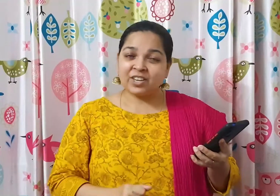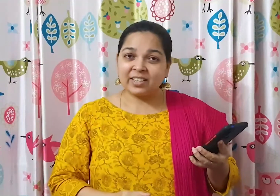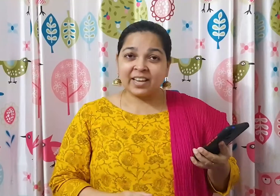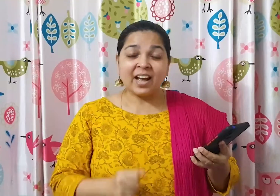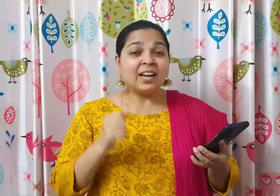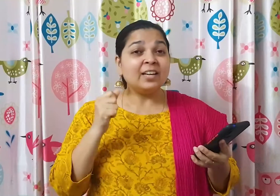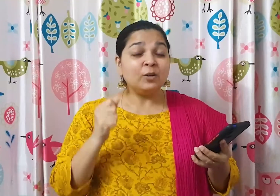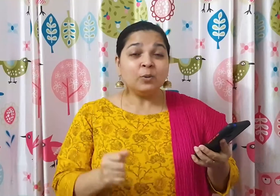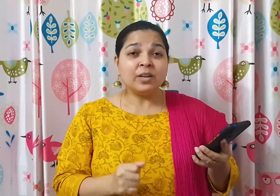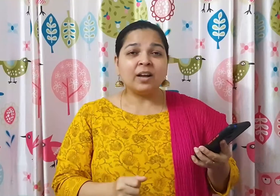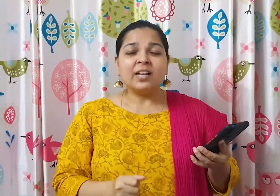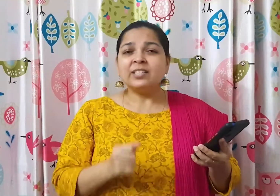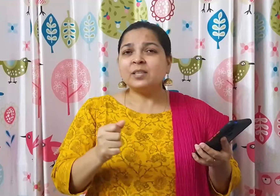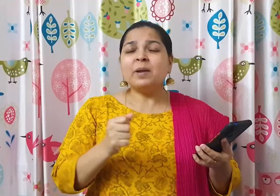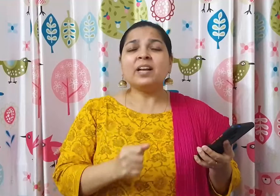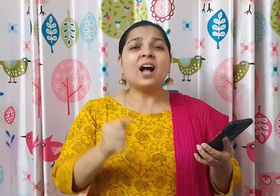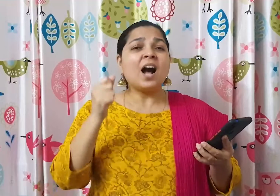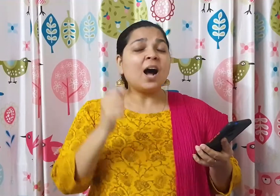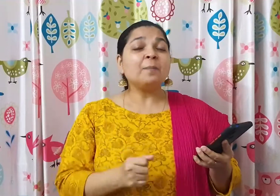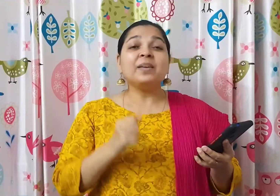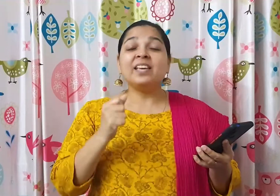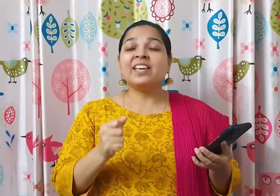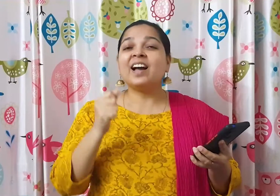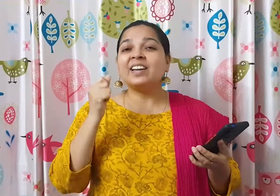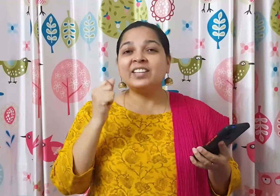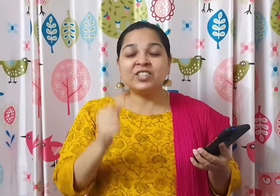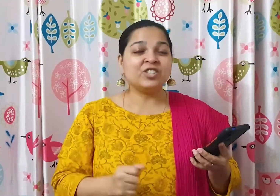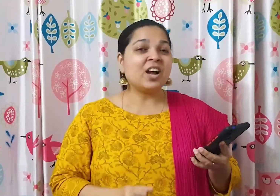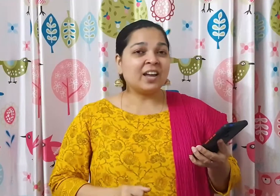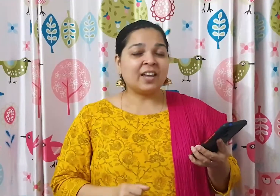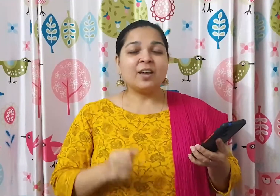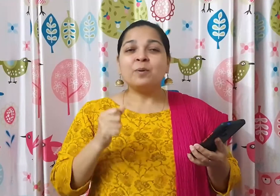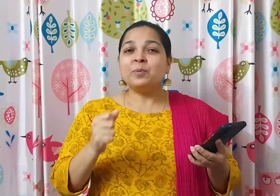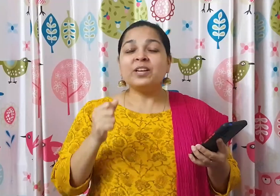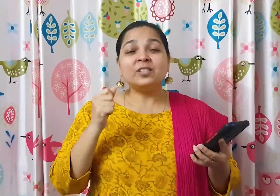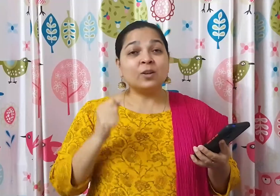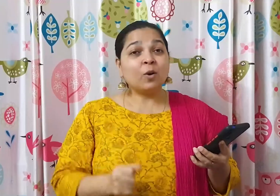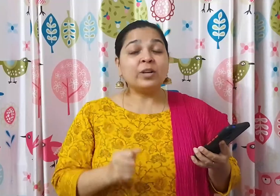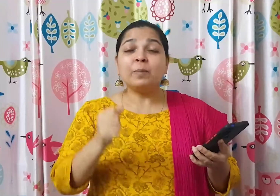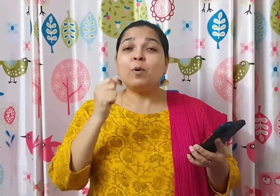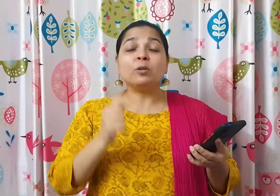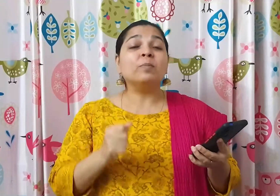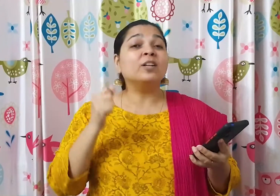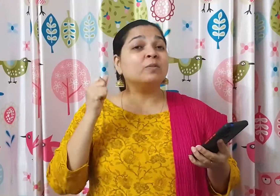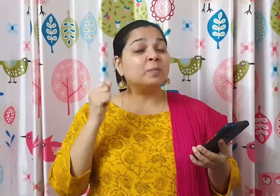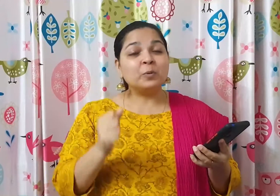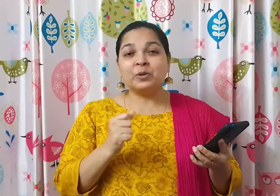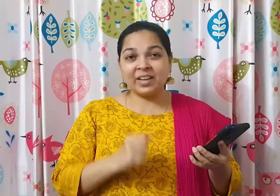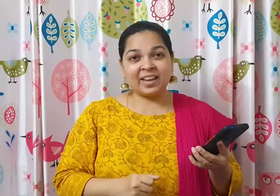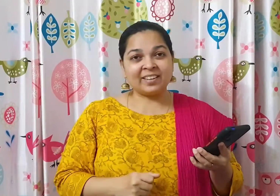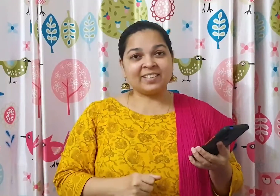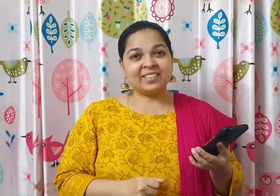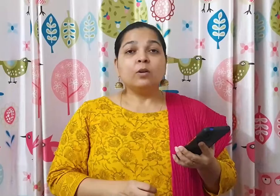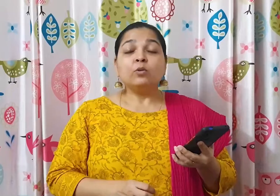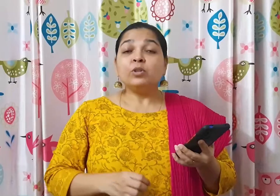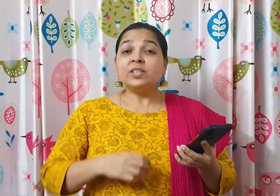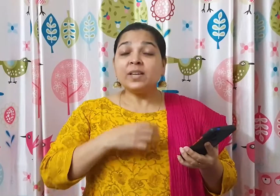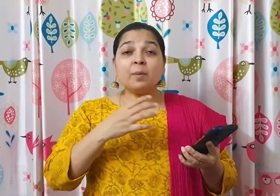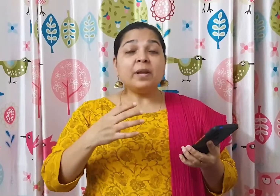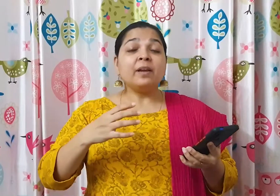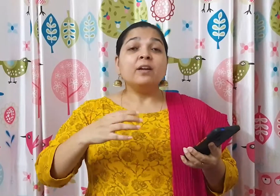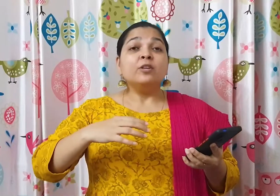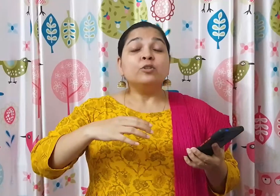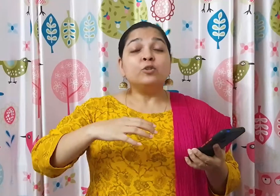ঈশ্বৰে কি কৰিলে, আৰু তেতিয়া ঈশ্বৰে ক'বলৈ আৰম্ভ কৰিলে। হালেলুয়া! আৰু সেই একে প্ৰকাৰে নিজৰ মনতে এটা